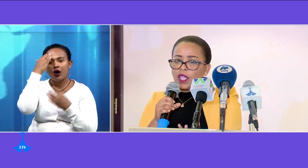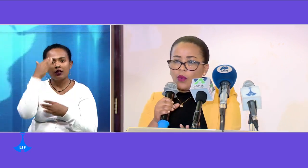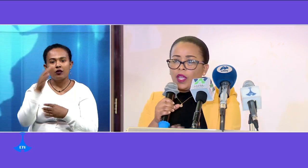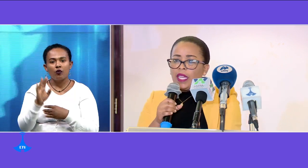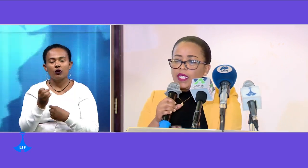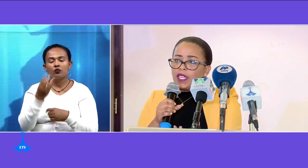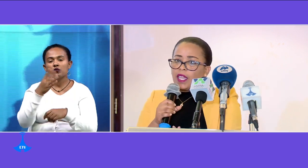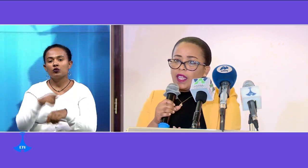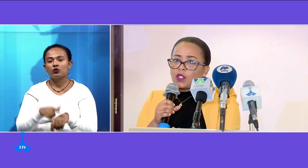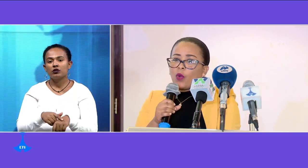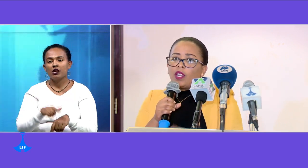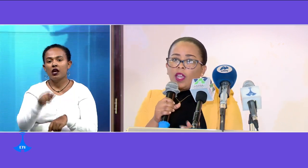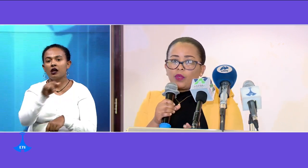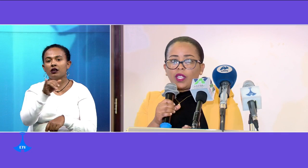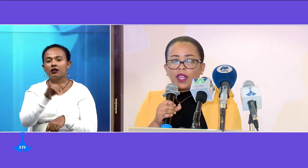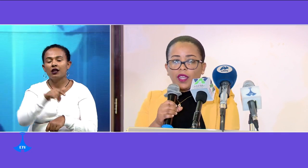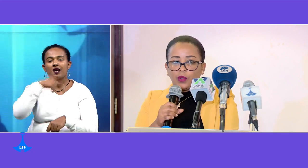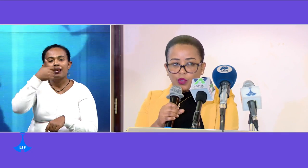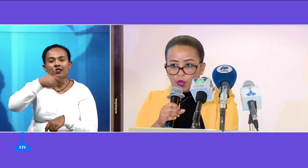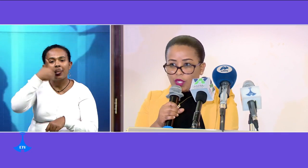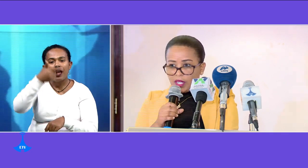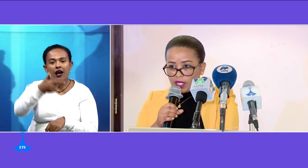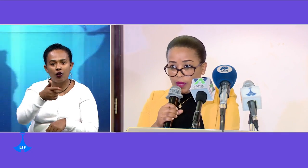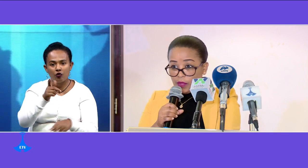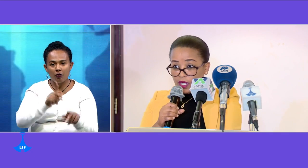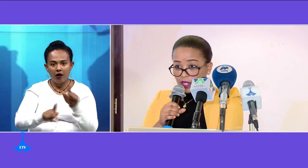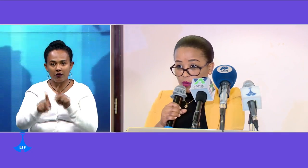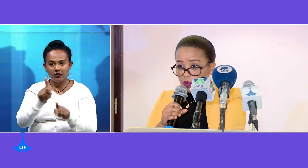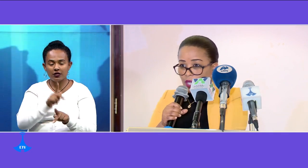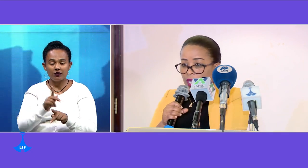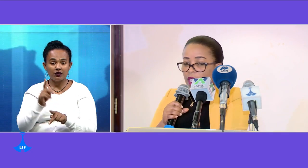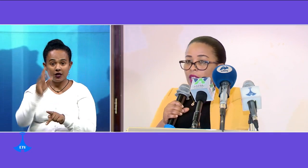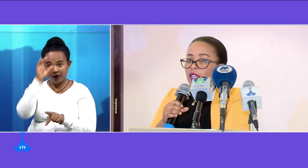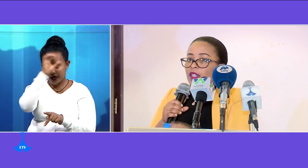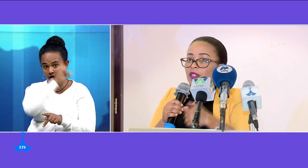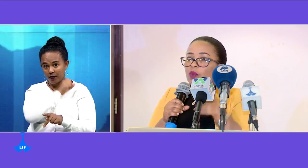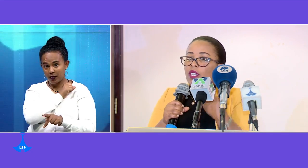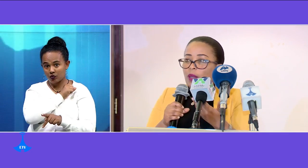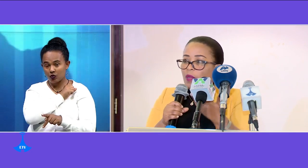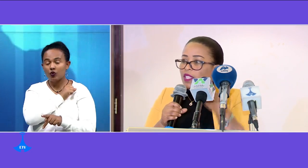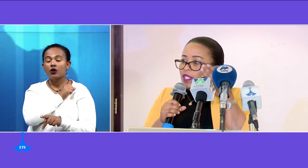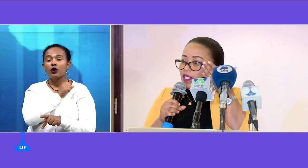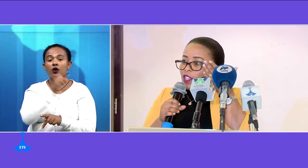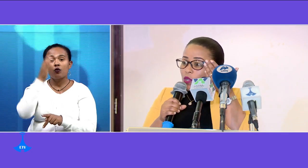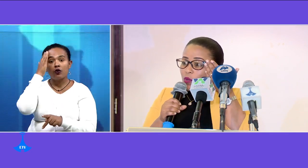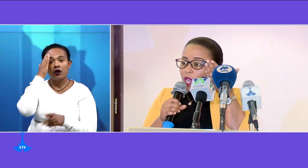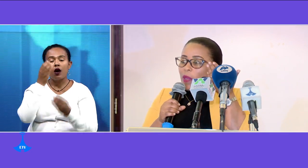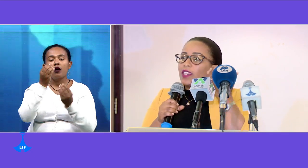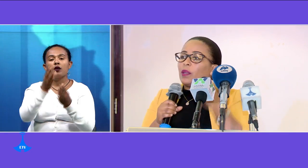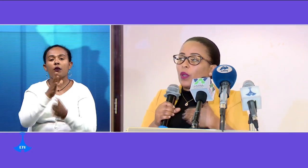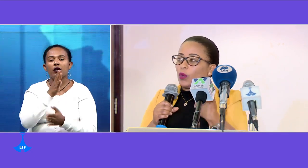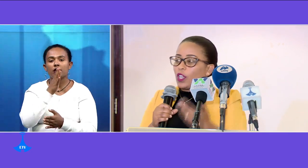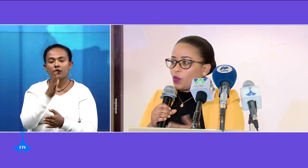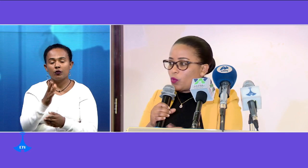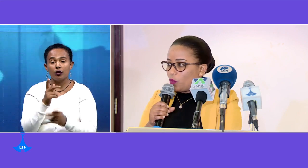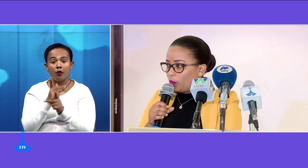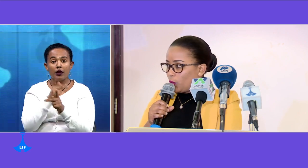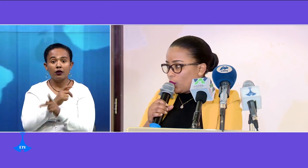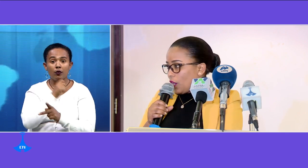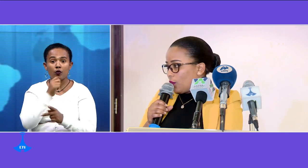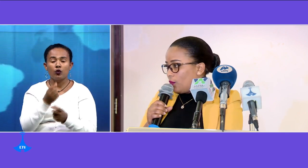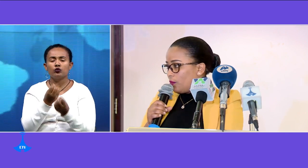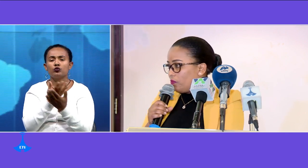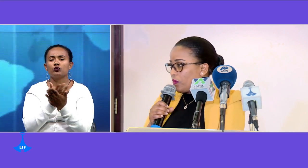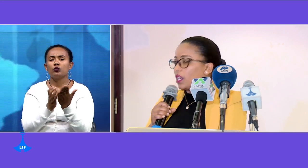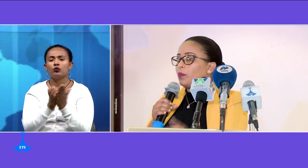ብዙ ጊዜ ያው እንደ ስፖክን ላንጉጅ ተናጋሪዎች ኮንሲደር ስለሚደረጉ እውቅና የማይሰጣቸውና የማይጠበቁላቸው ብዙ